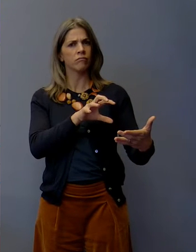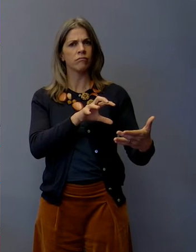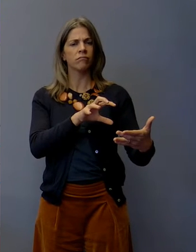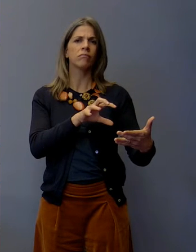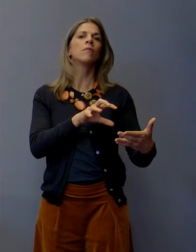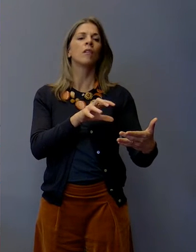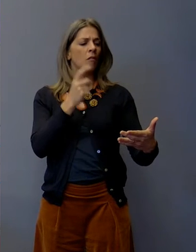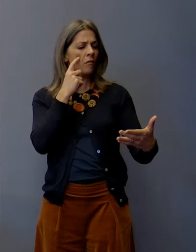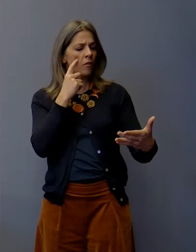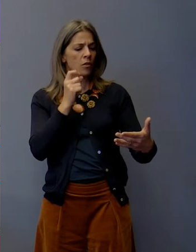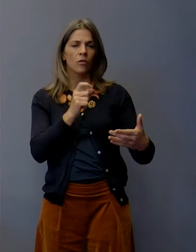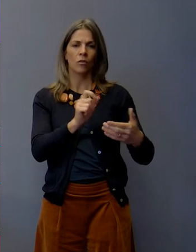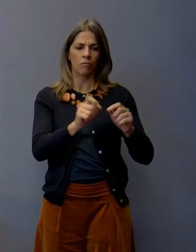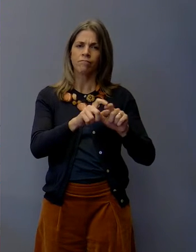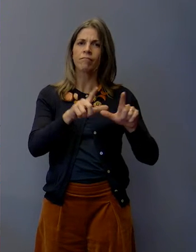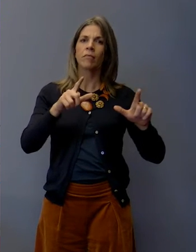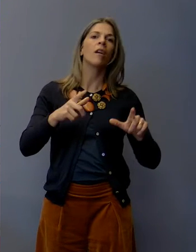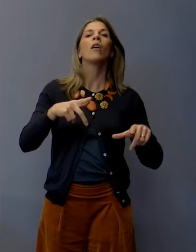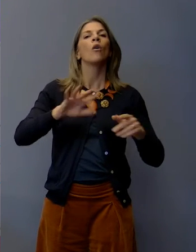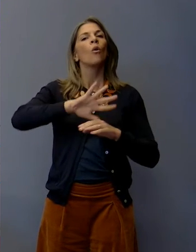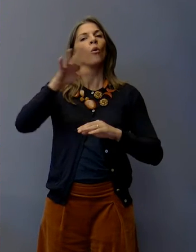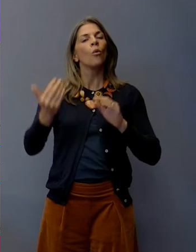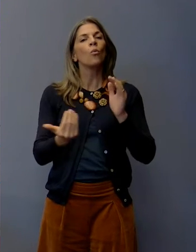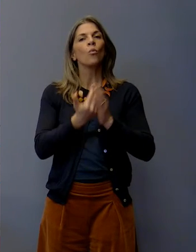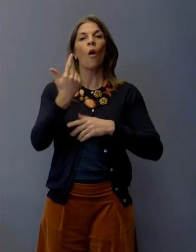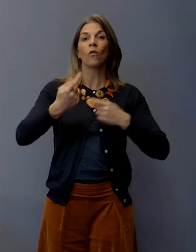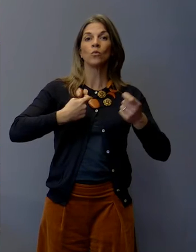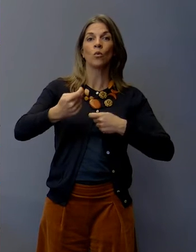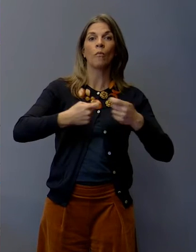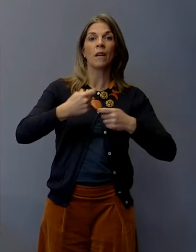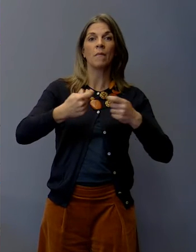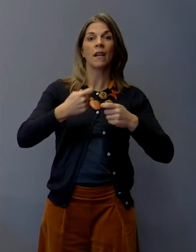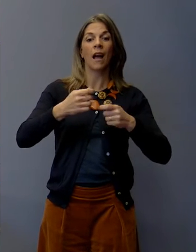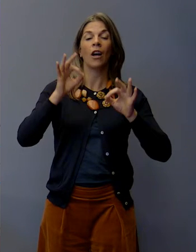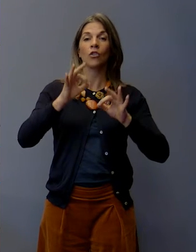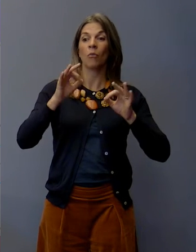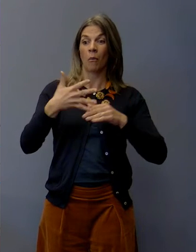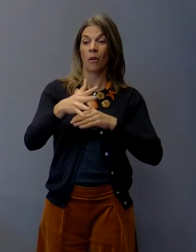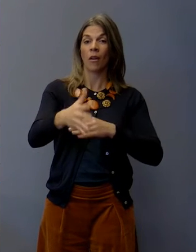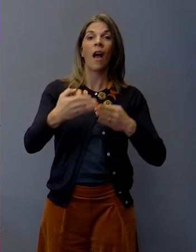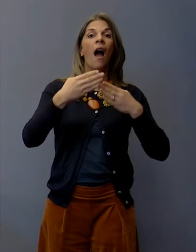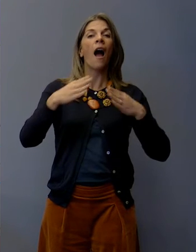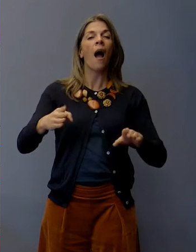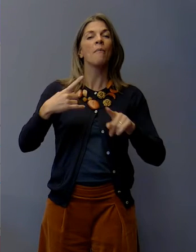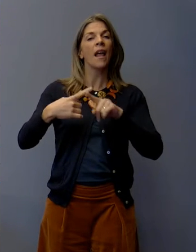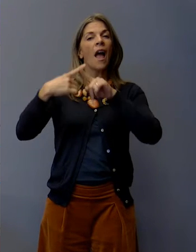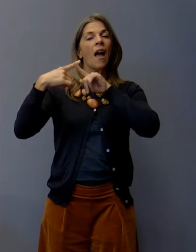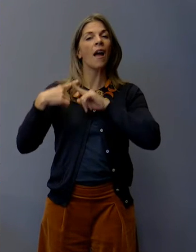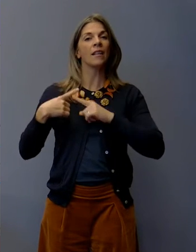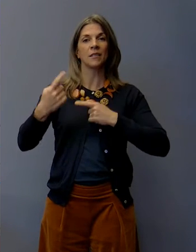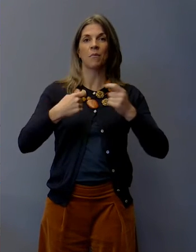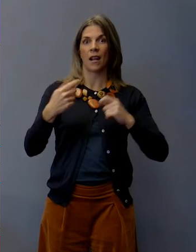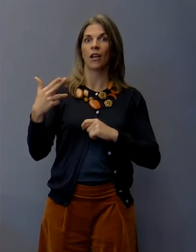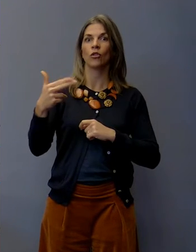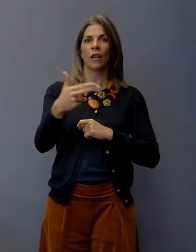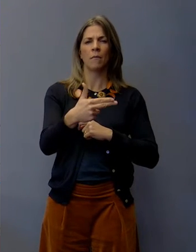esimo supermercato probabilmente nell'ex mercato del pesce di piazza cavour si parla questa volta